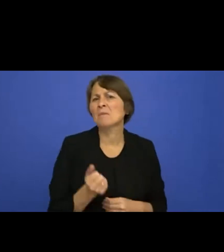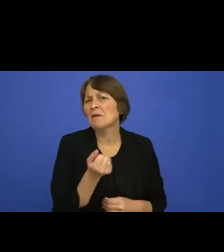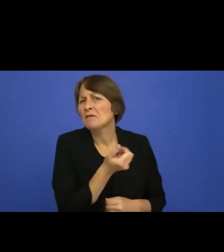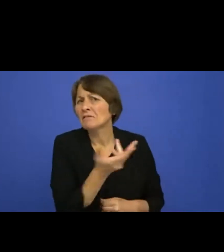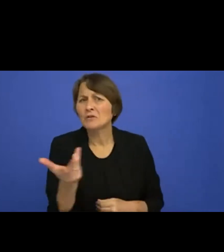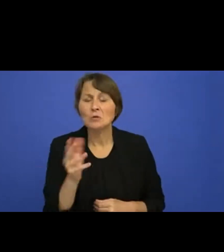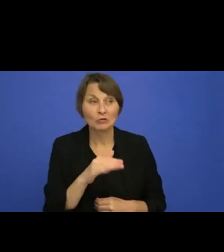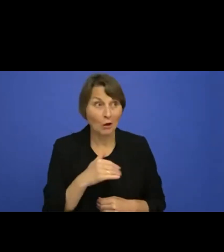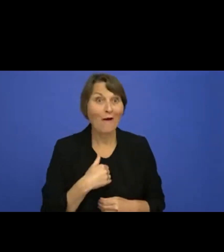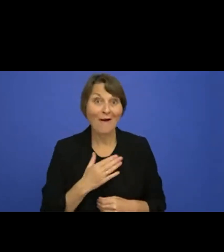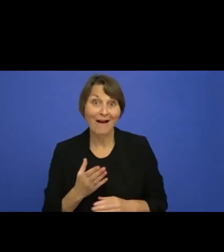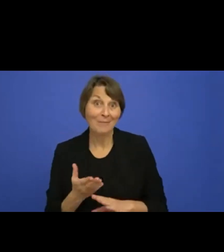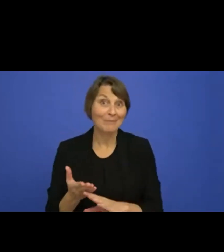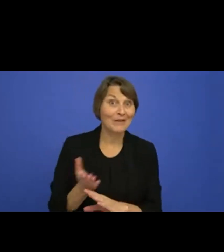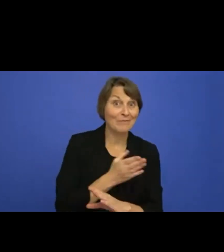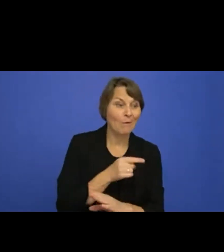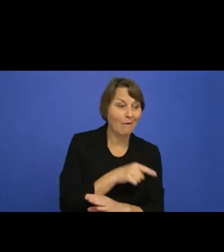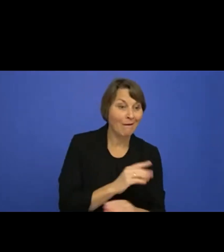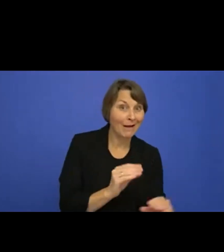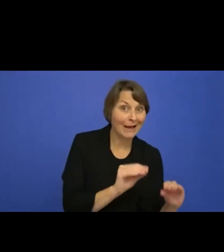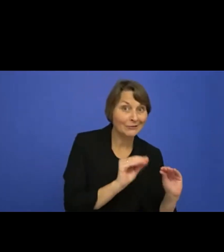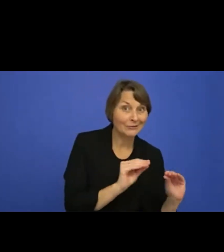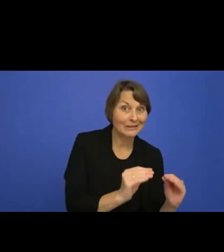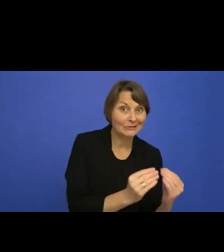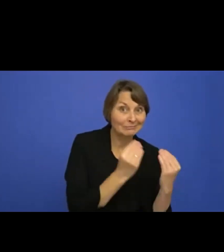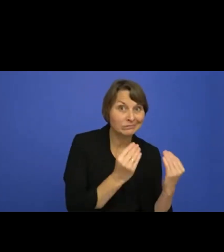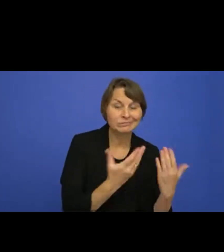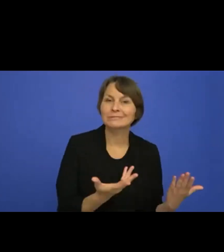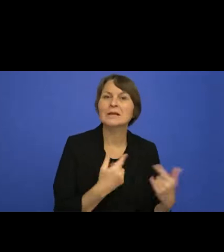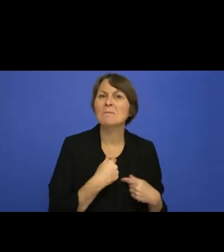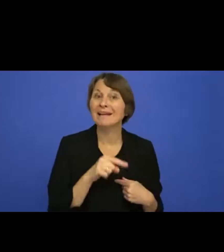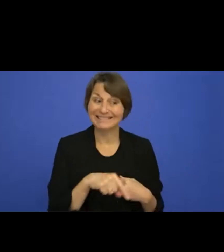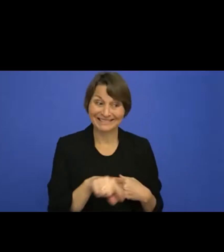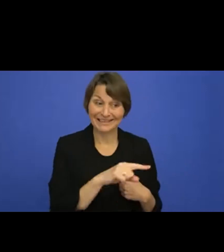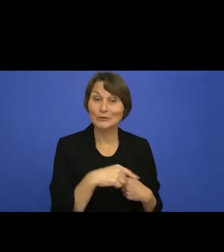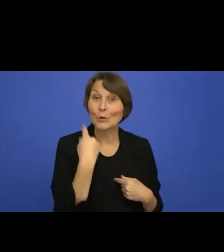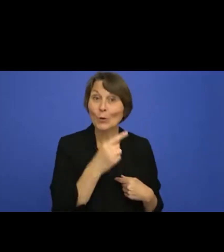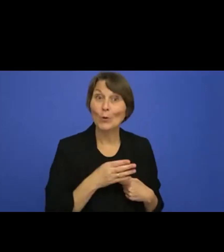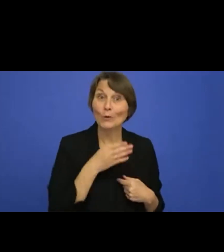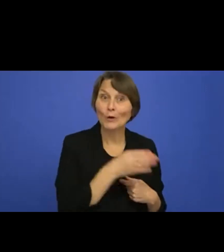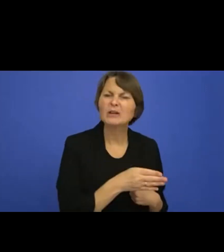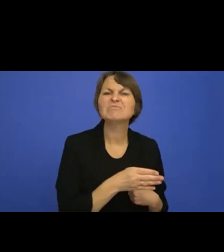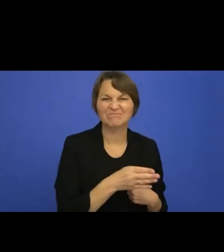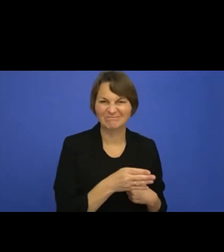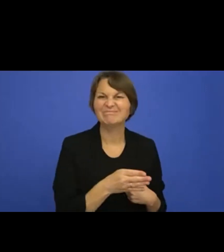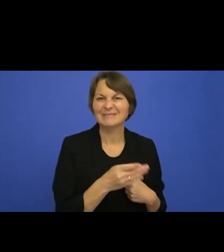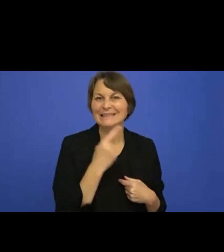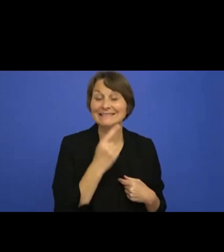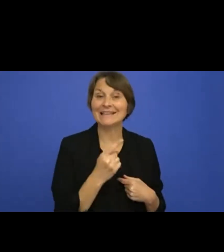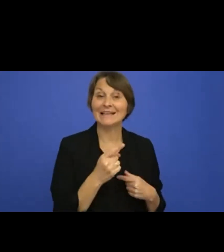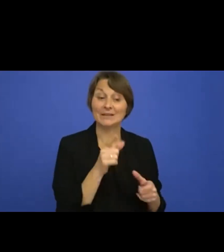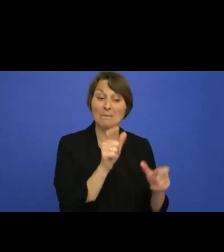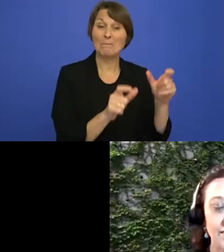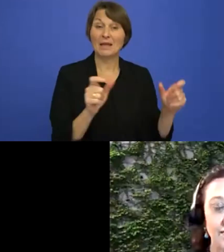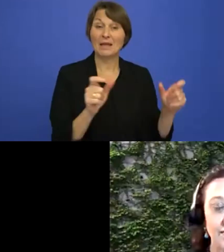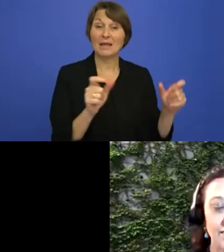Alors, vous êtes en Asie du Sud-Est, vous avez des enfants qui ne sont pas tous scolarisés, et ceux qui sont scolarisés sont